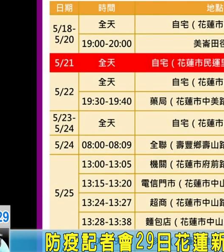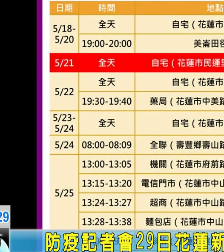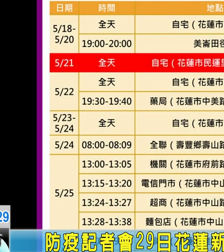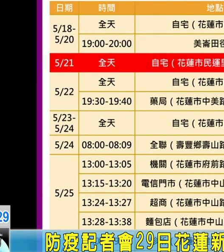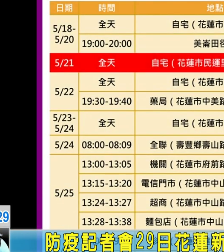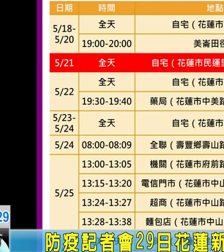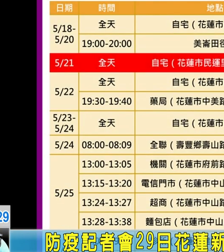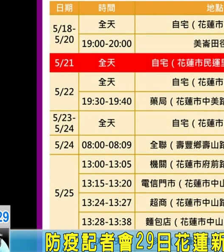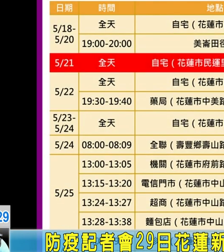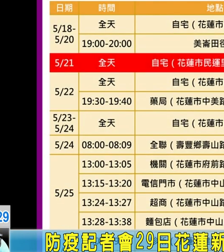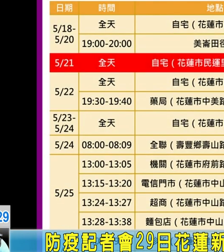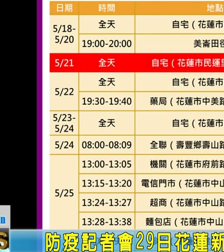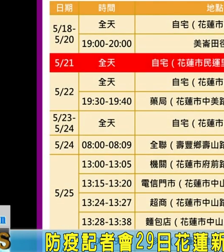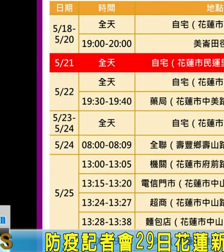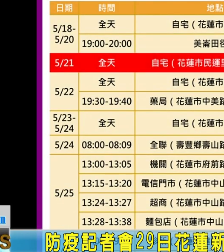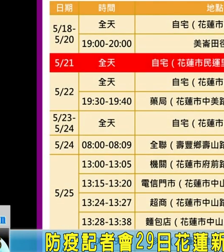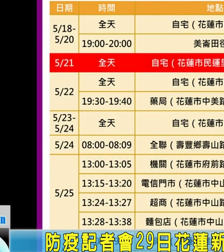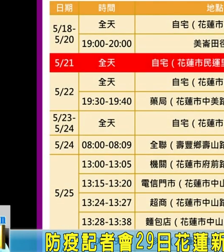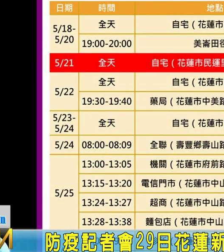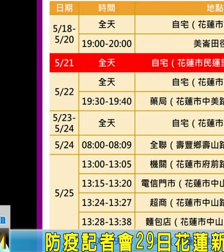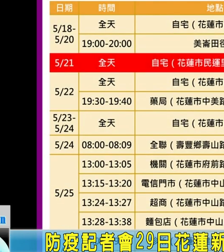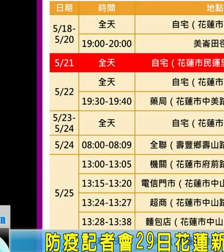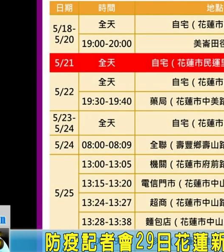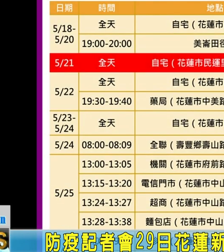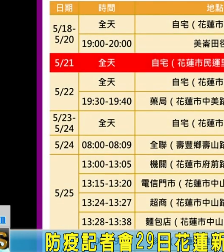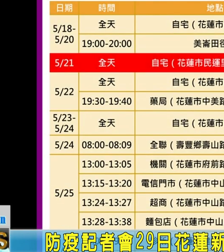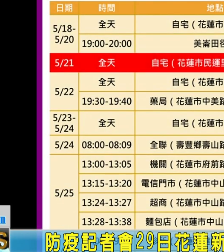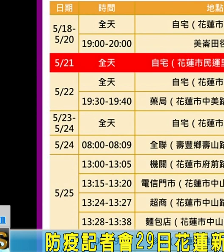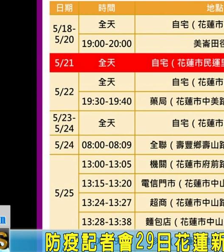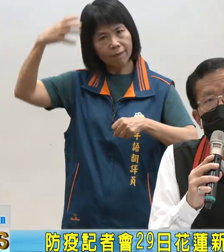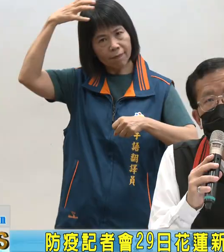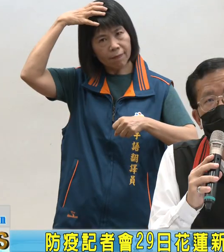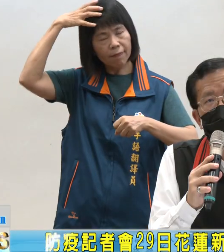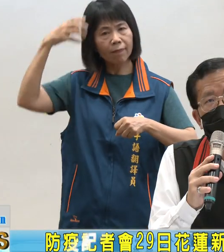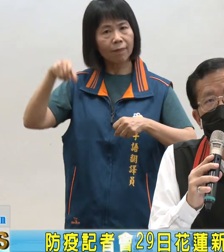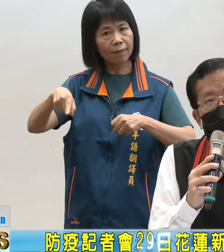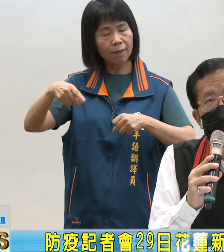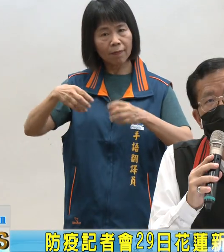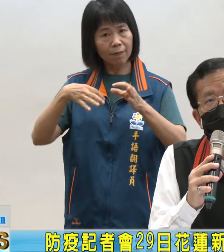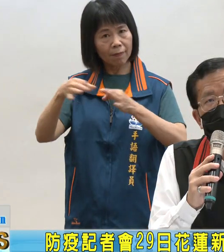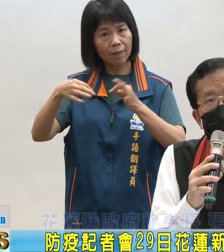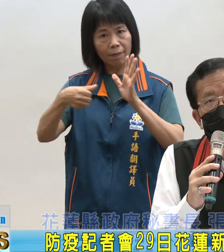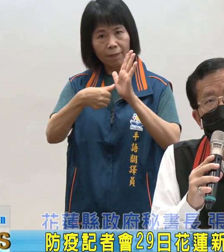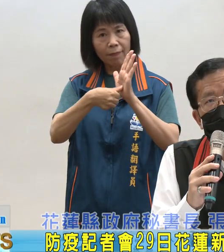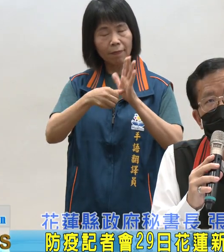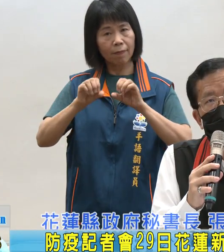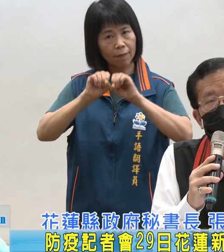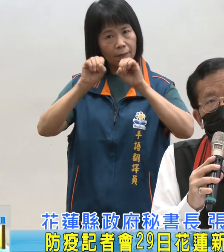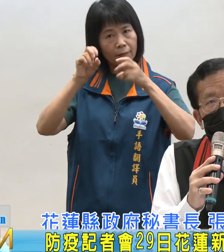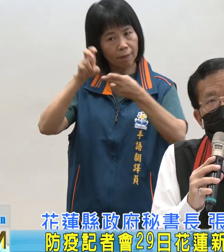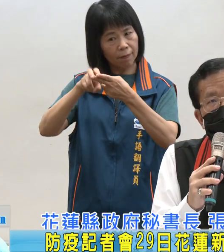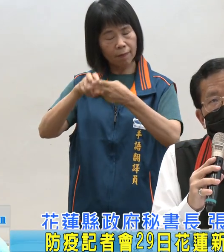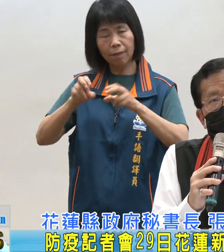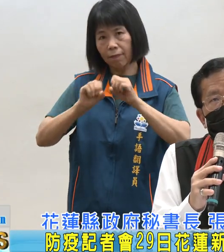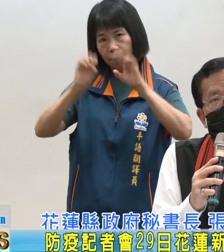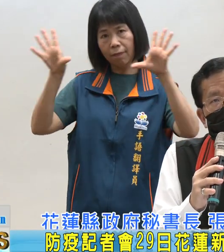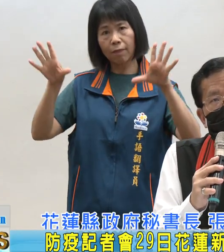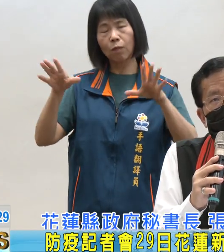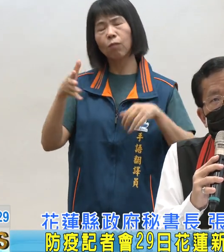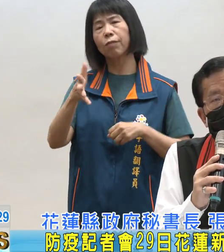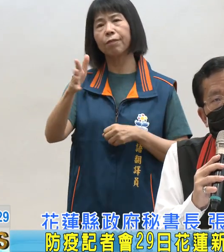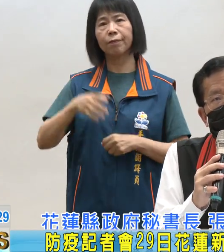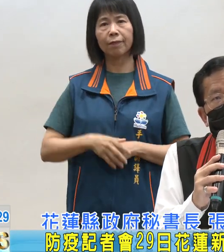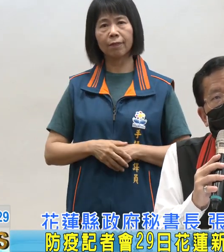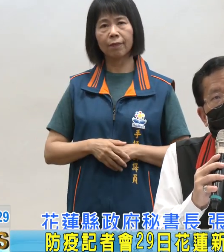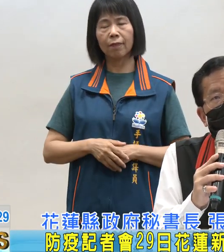员的追踪。 我想今天天佑茂行，我们为什么要公布他店家的名字跟地址？原因就是因